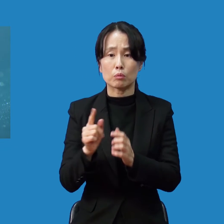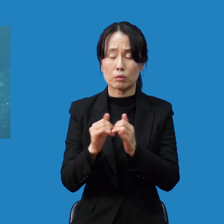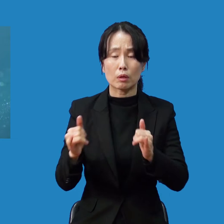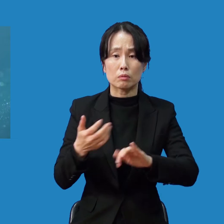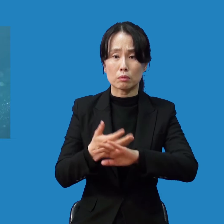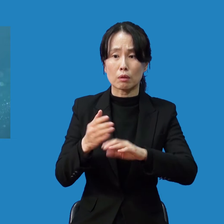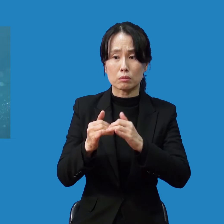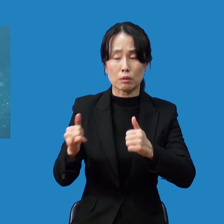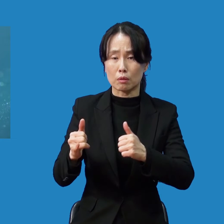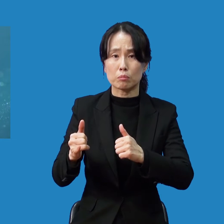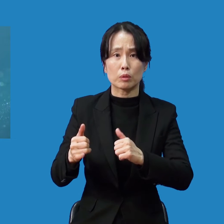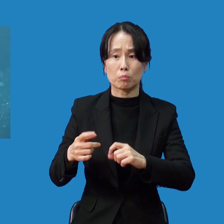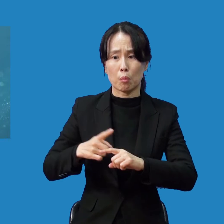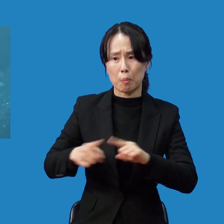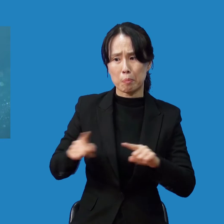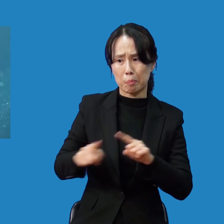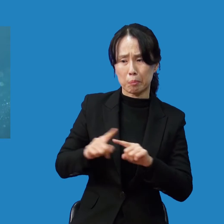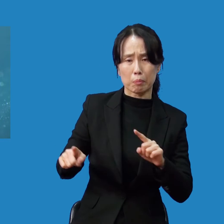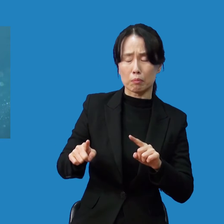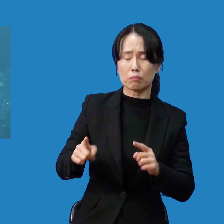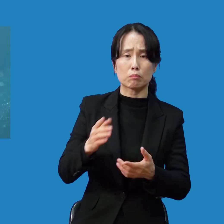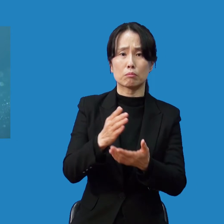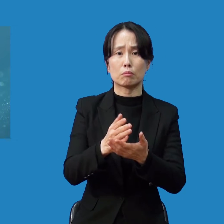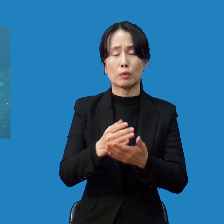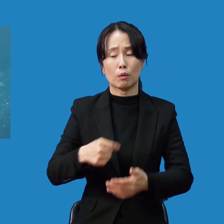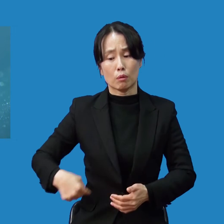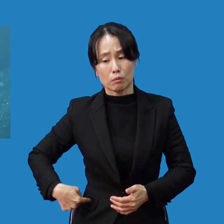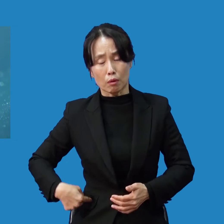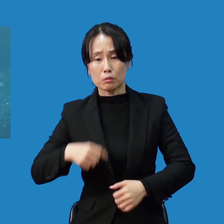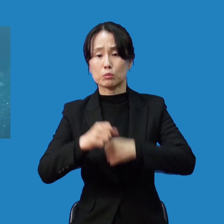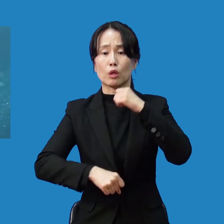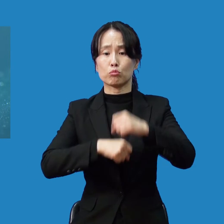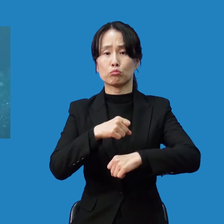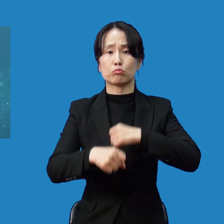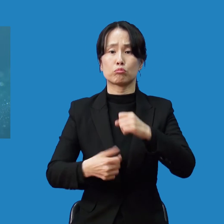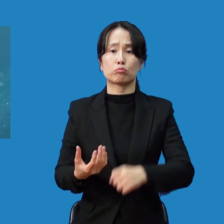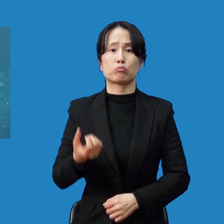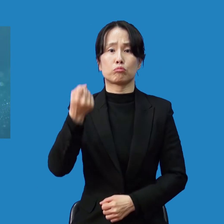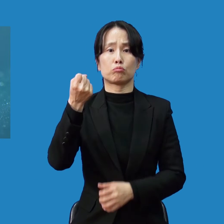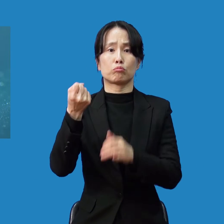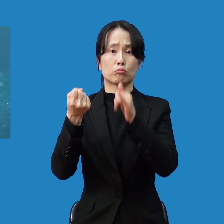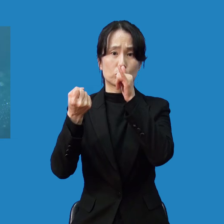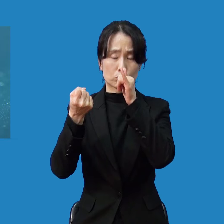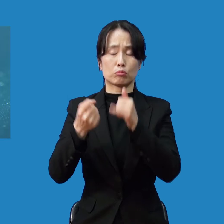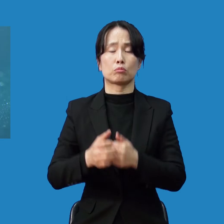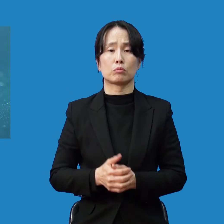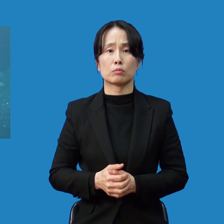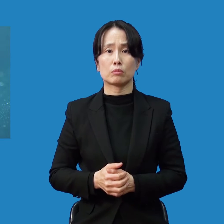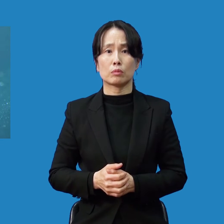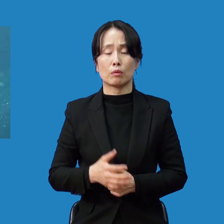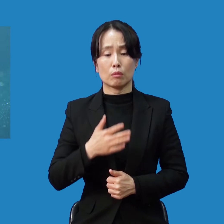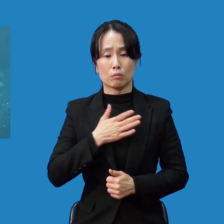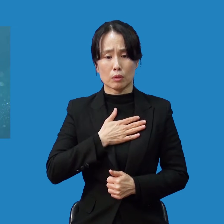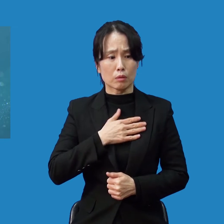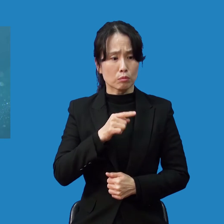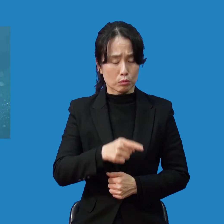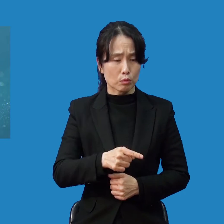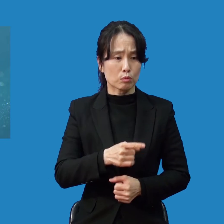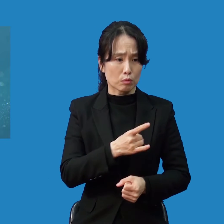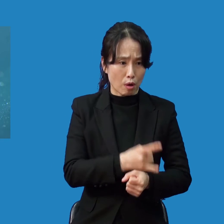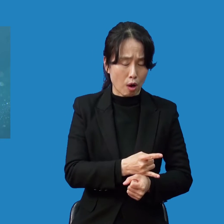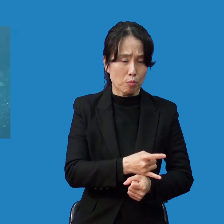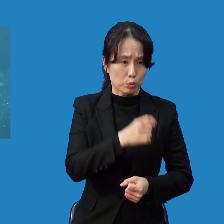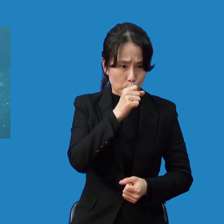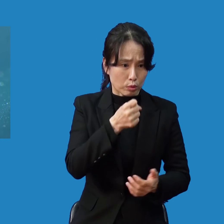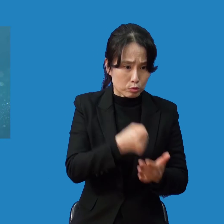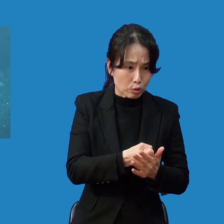그 양심의 자유이지요. 우리는 다 양심의 자유를 가지고 있기 때문에, 그래서 나는 이것을 하는 것이